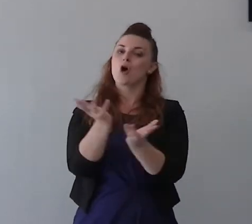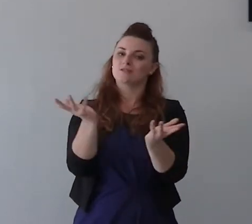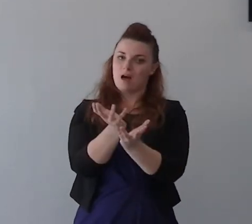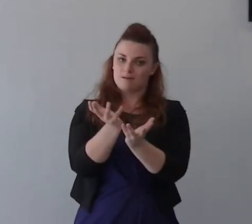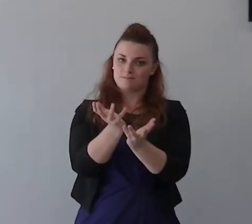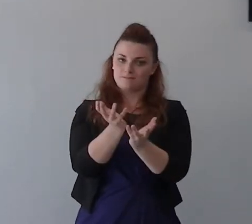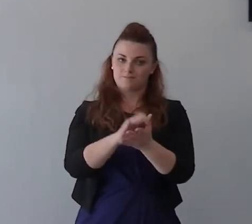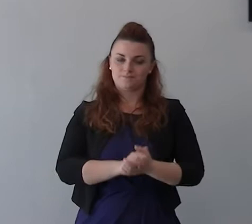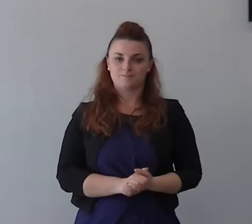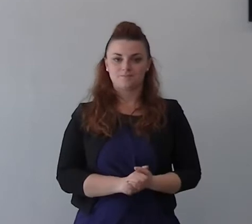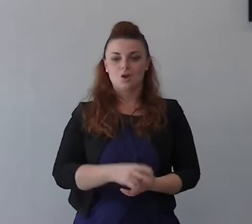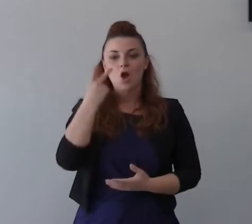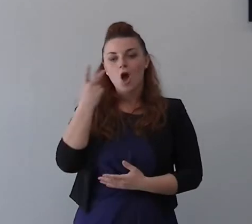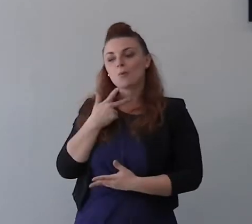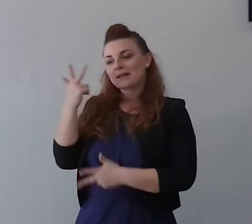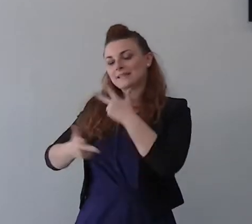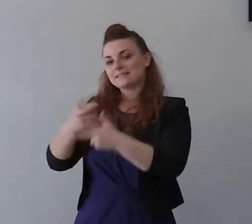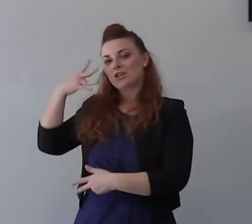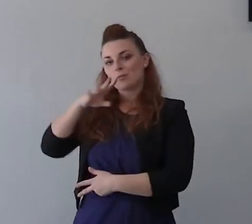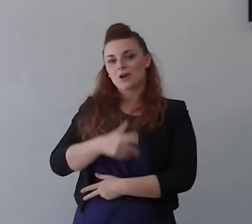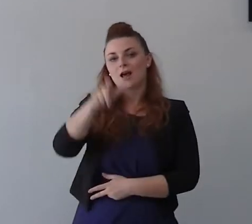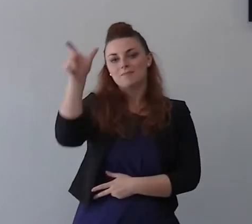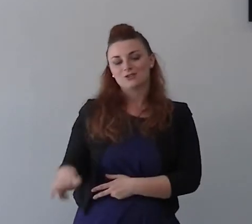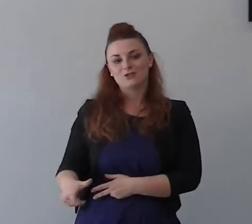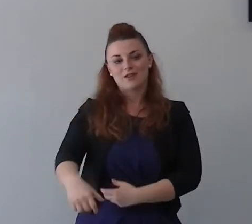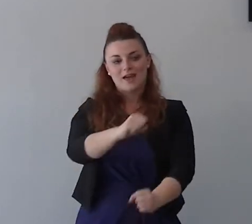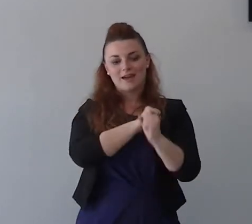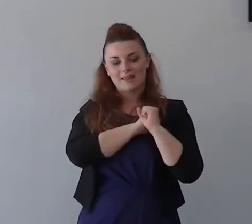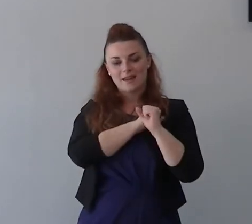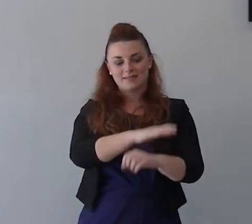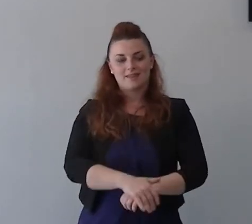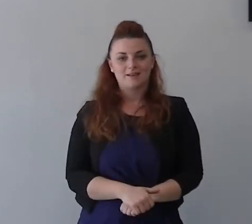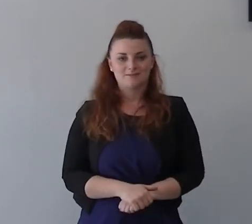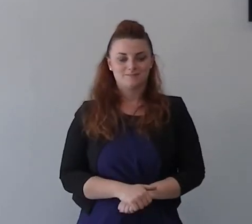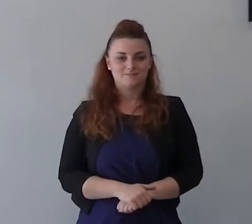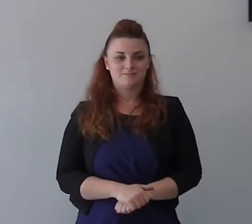segno, guardate quello di Morgana che è meglio. Persona credente.